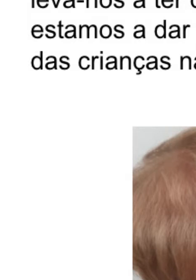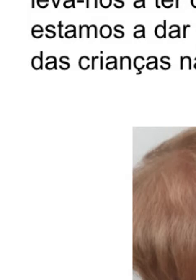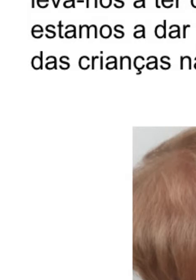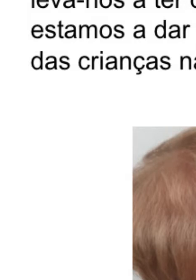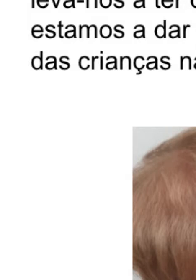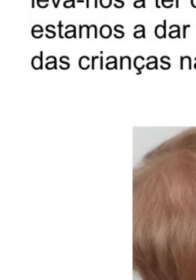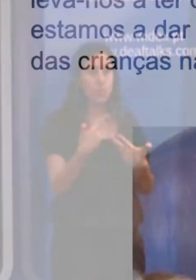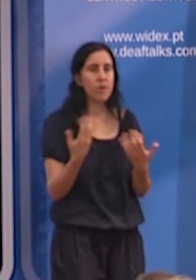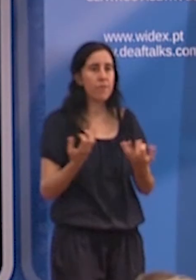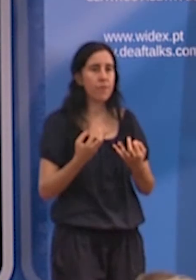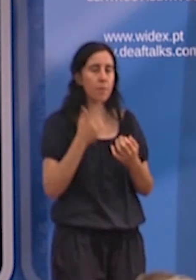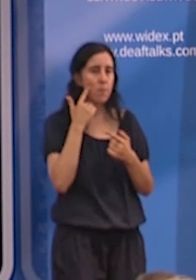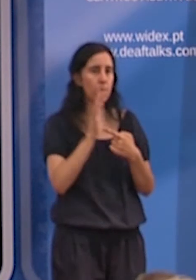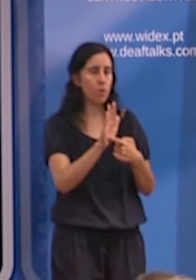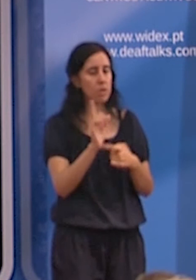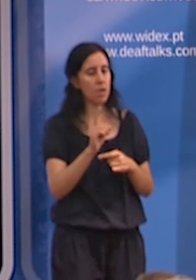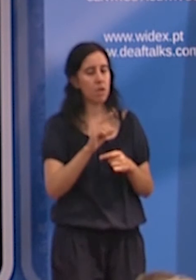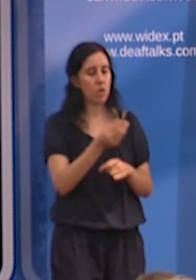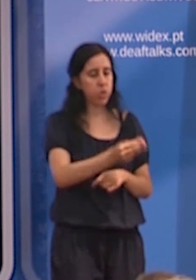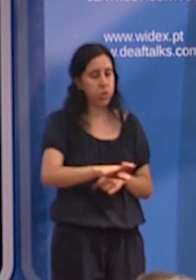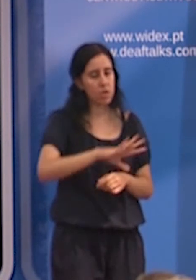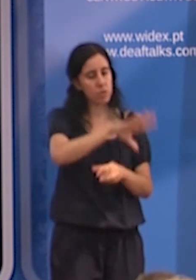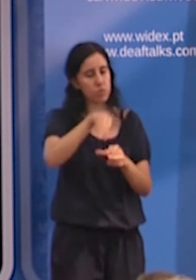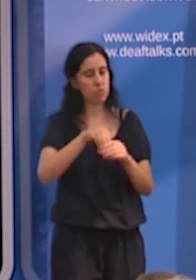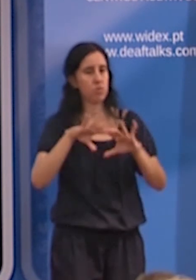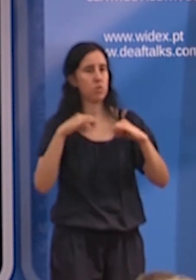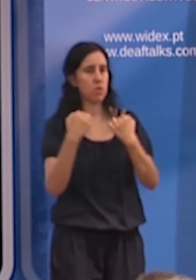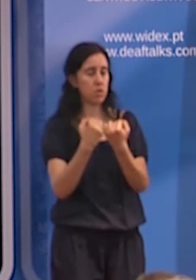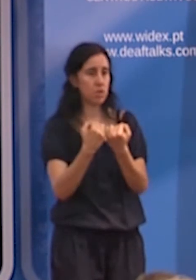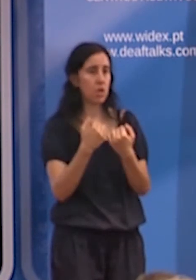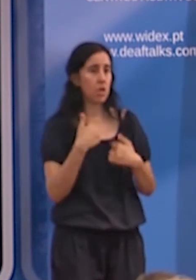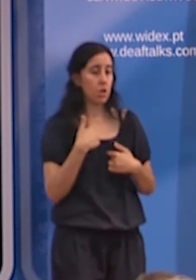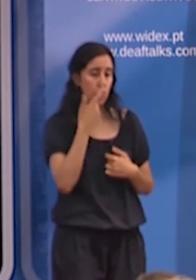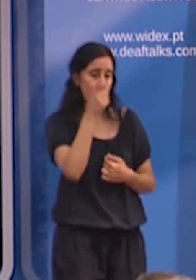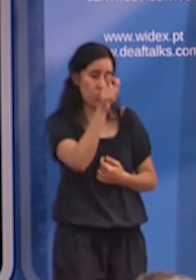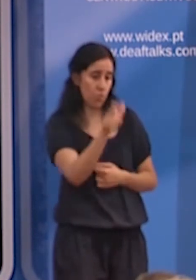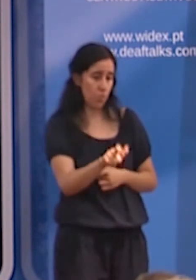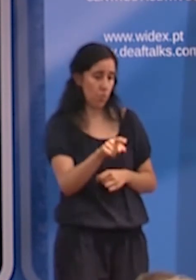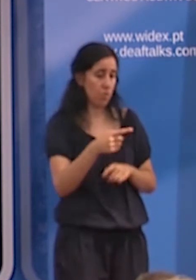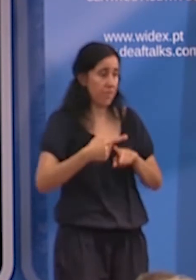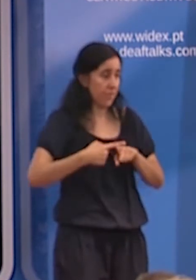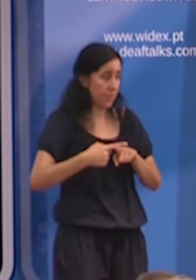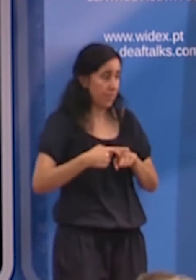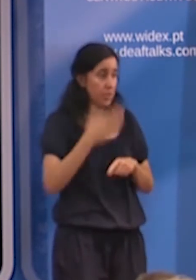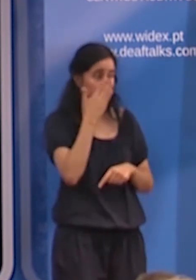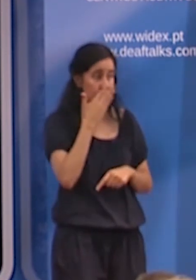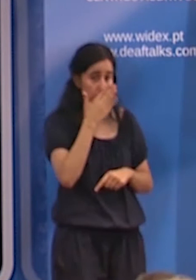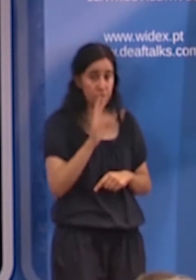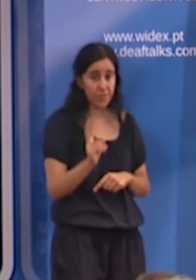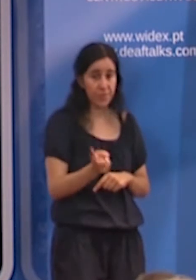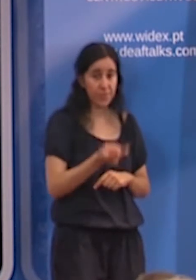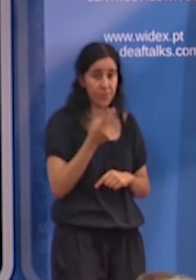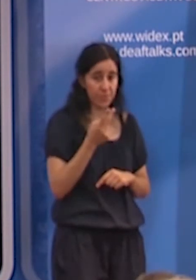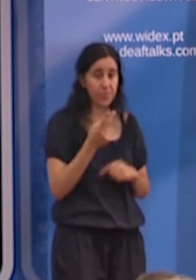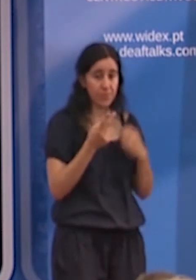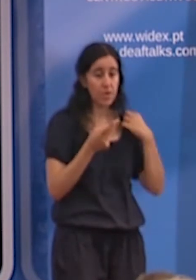é, efetivamente, sinal de inclusão das crianças na sociedade. Eu tenho um caso muito, muito, muito interessante de dois gêmeos,